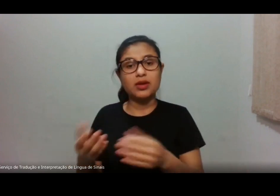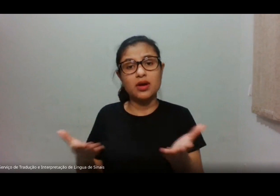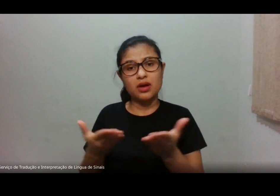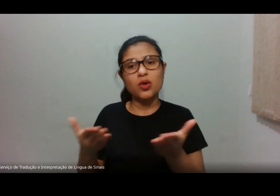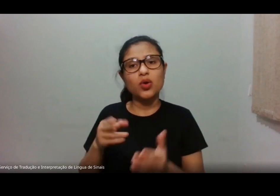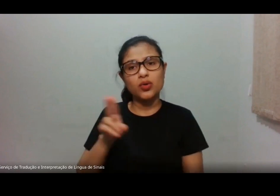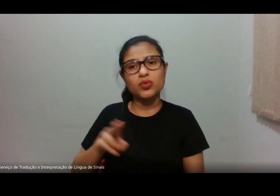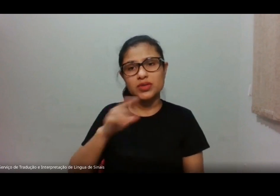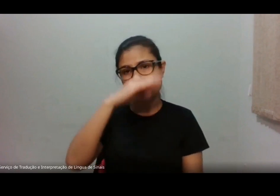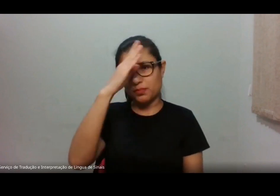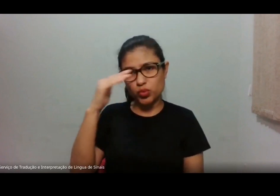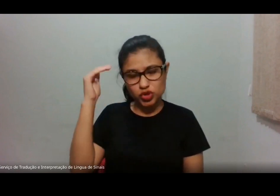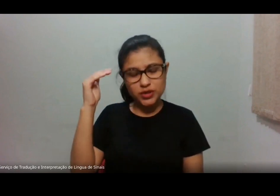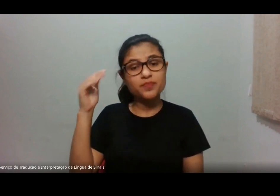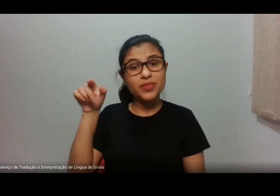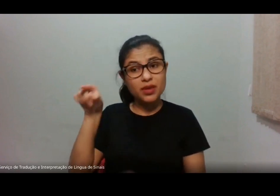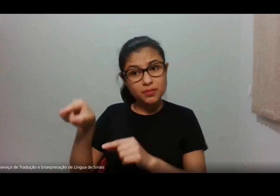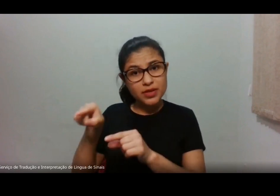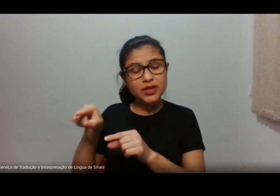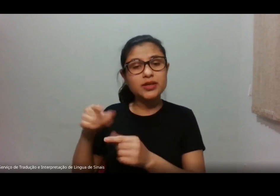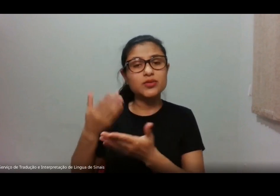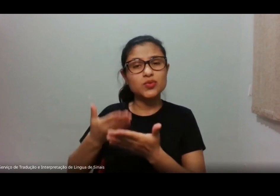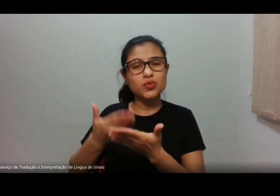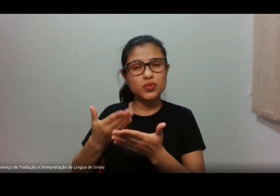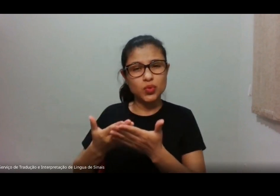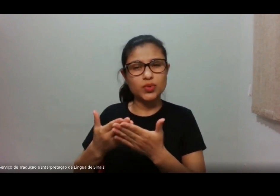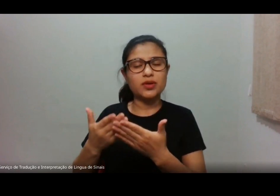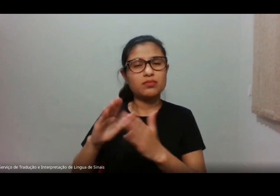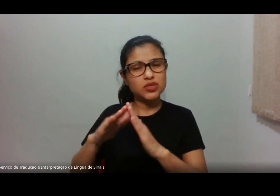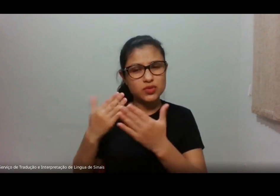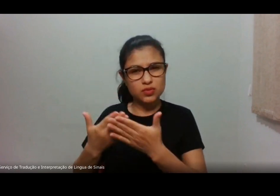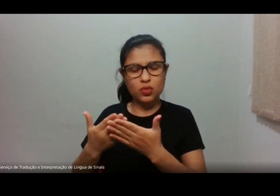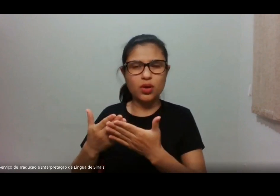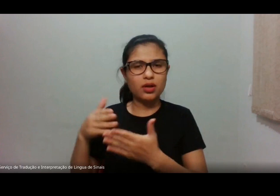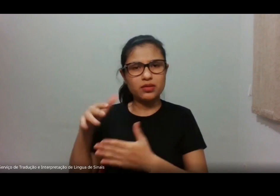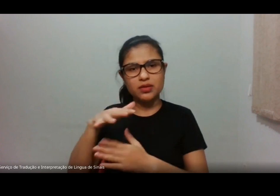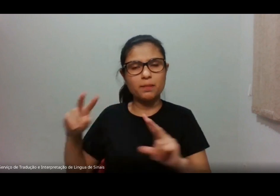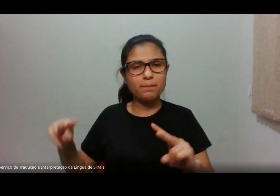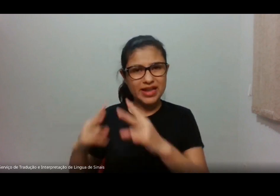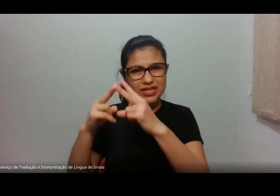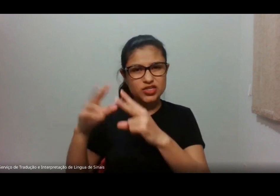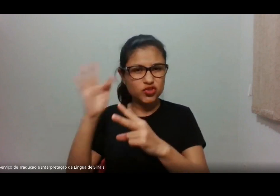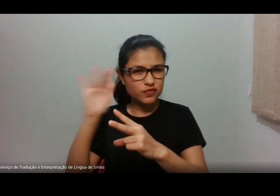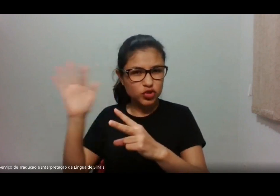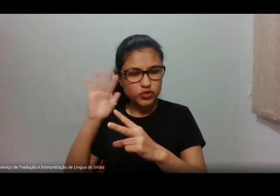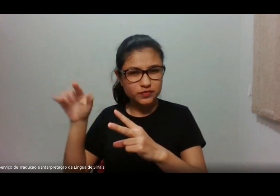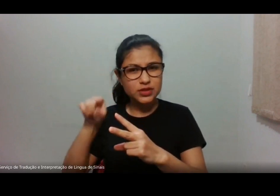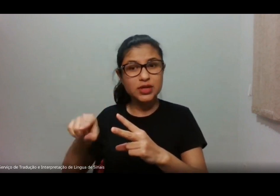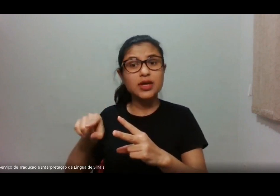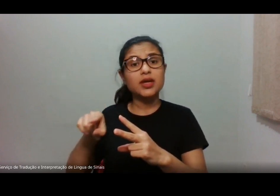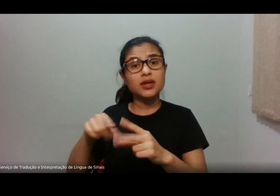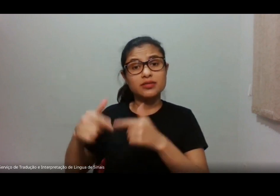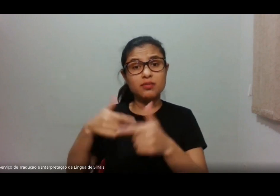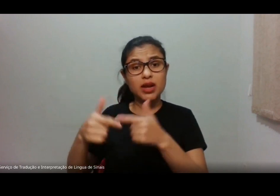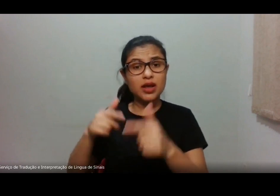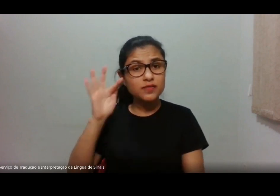transclasse. O curioso é que Bourdieu estudou em uma grande escola de Paris, filosofia, né, e deveria